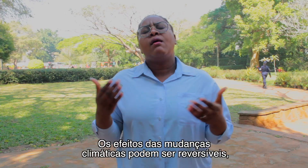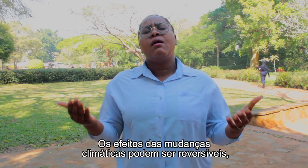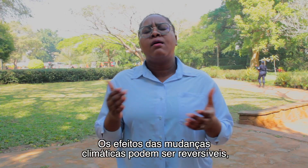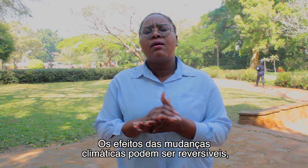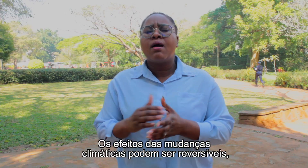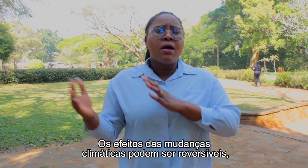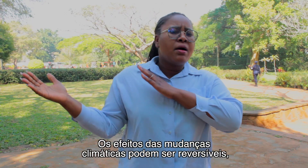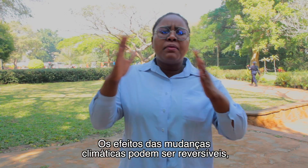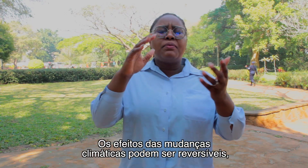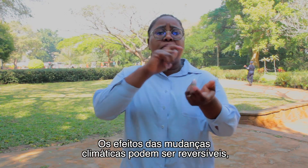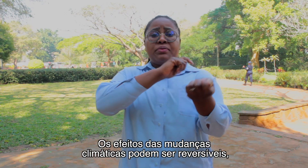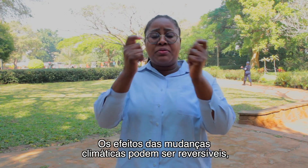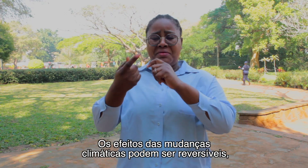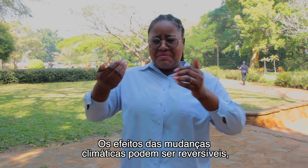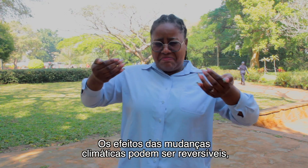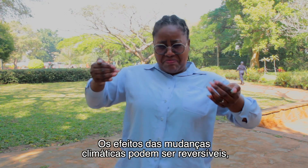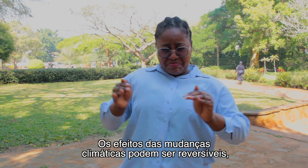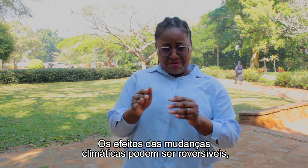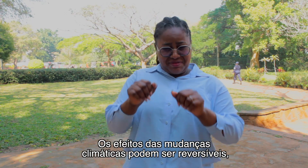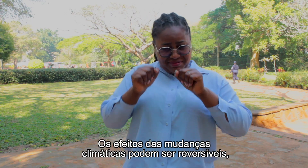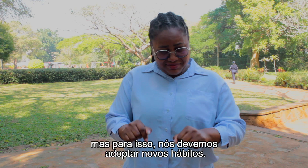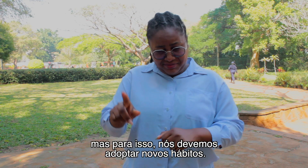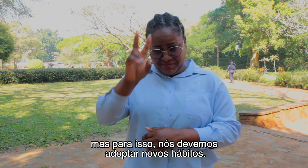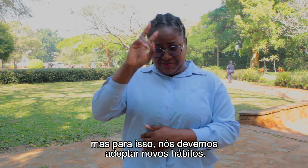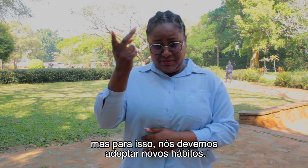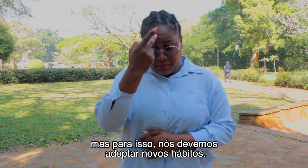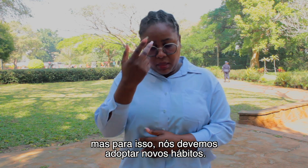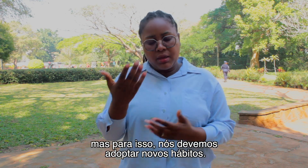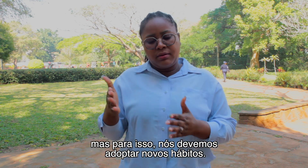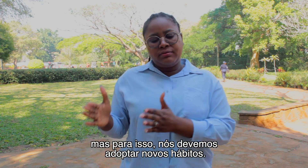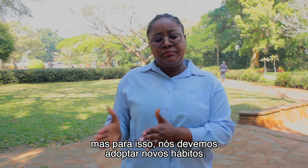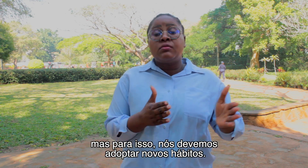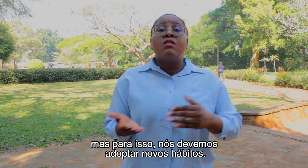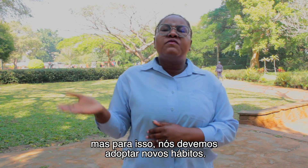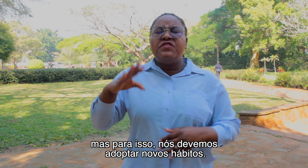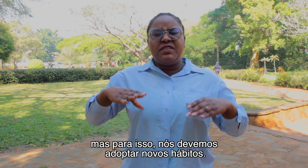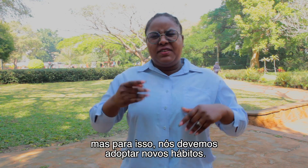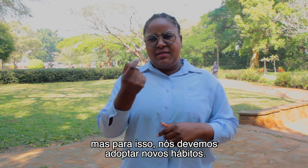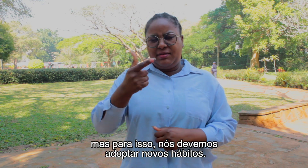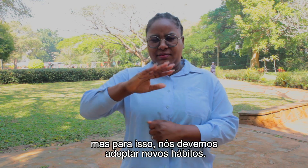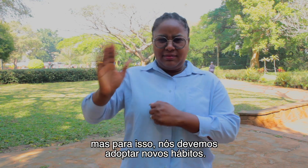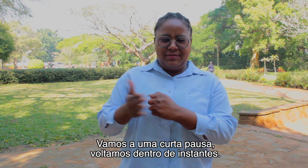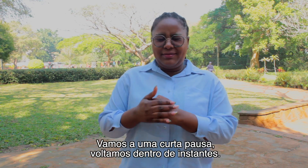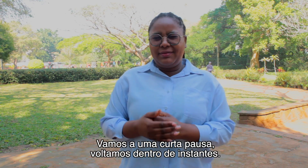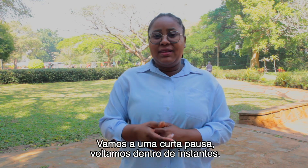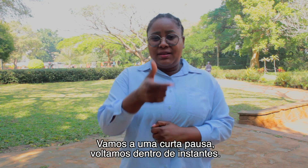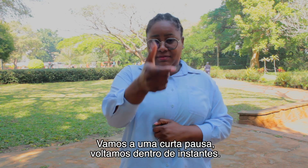Os efeitos das mudanças climáticas podem ser reversíveis, mas para isso nós devemos adotar novos hábitos. Vamos a uma